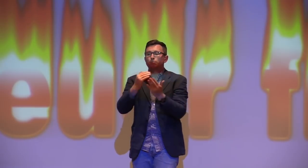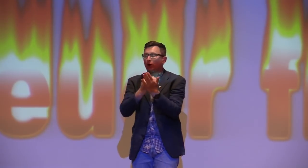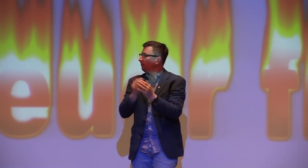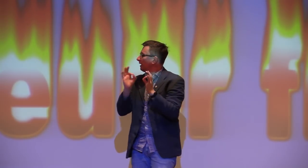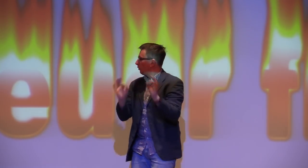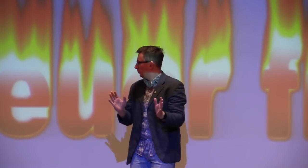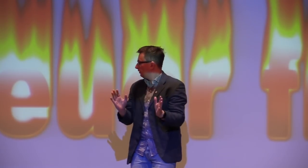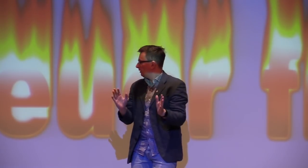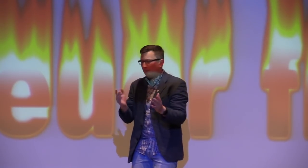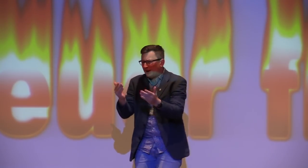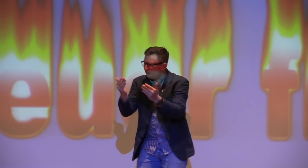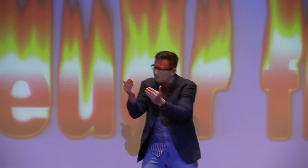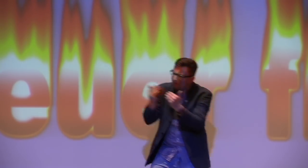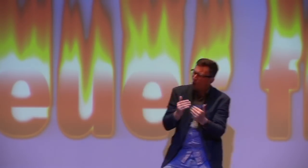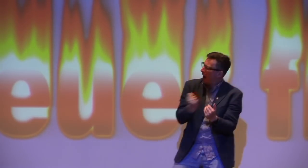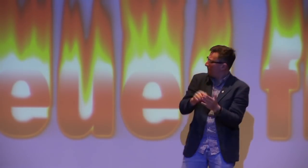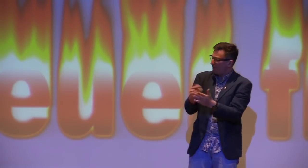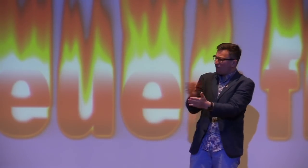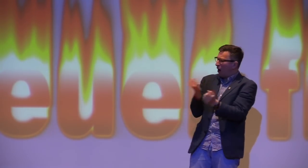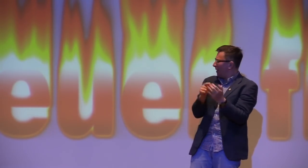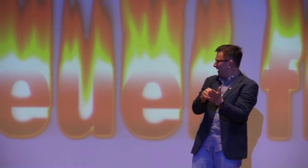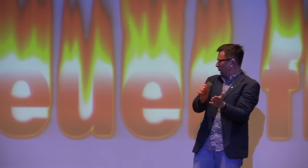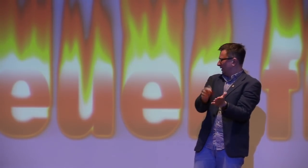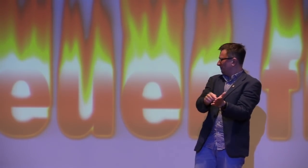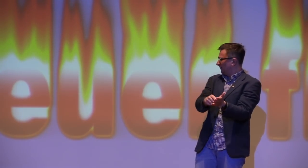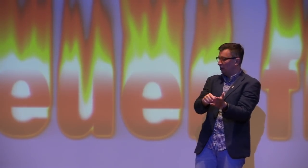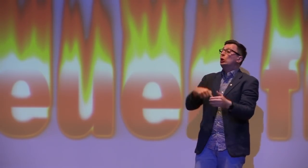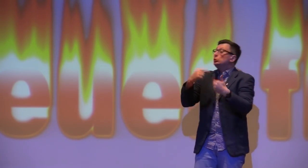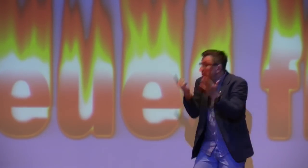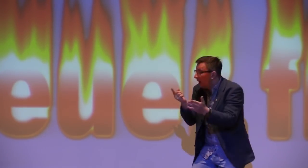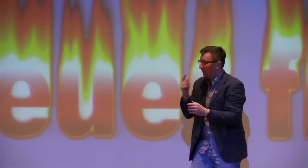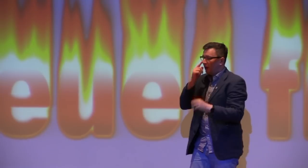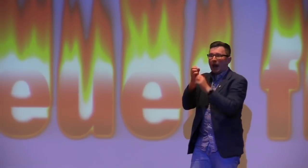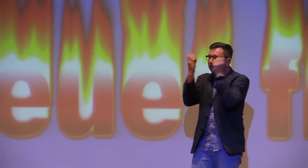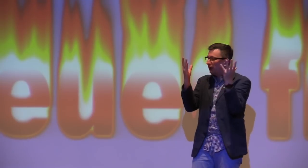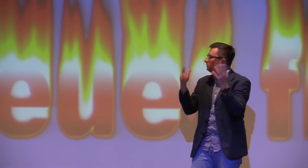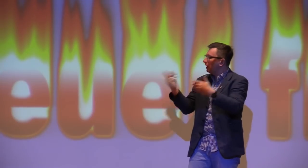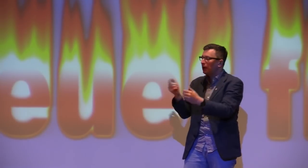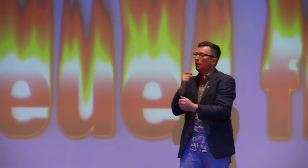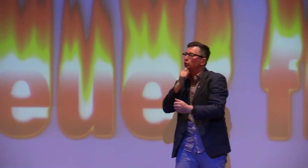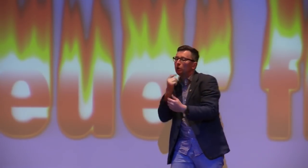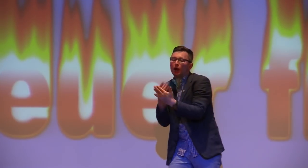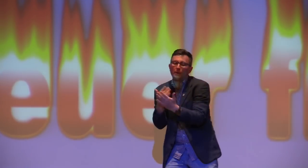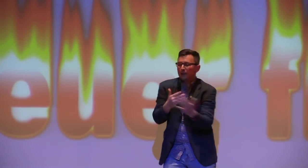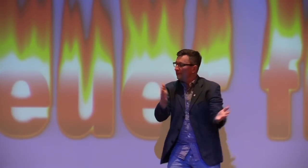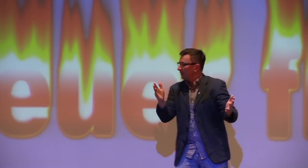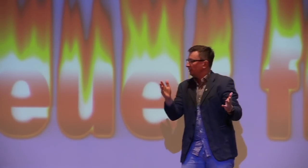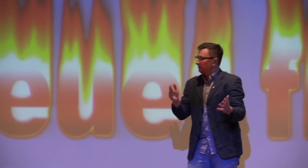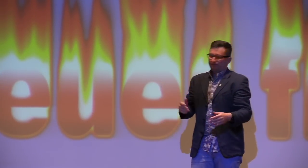Und solche Sachen lernen wie, wo stelle ich welchen Antrag und so weiter. Das kommt dann mit der Zeit, aber man muss